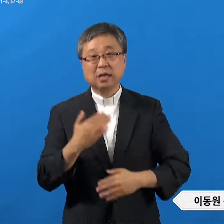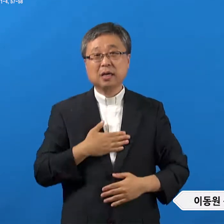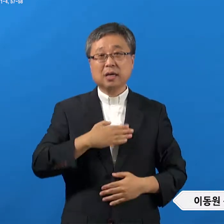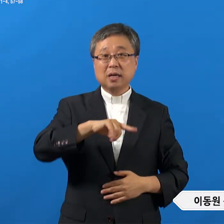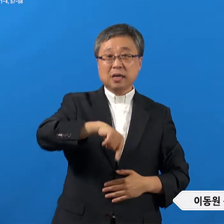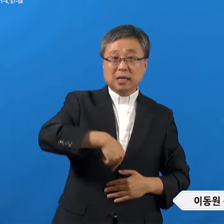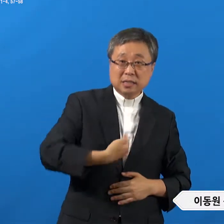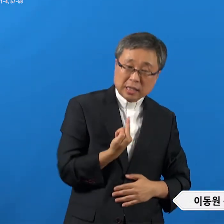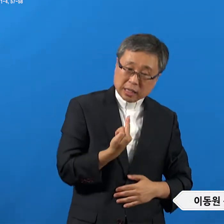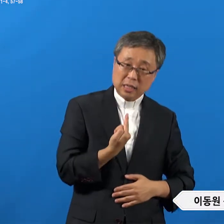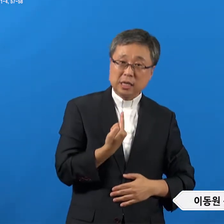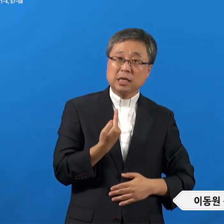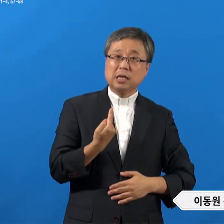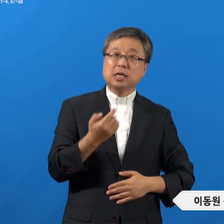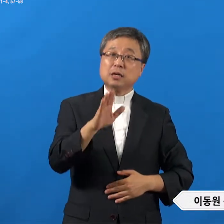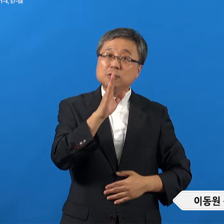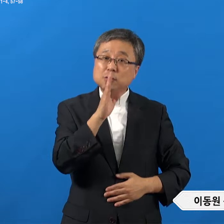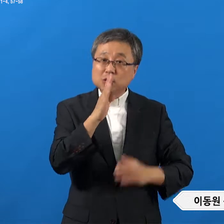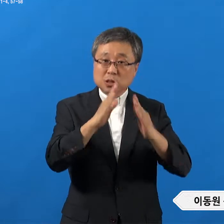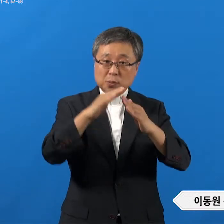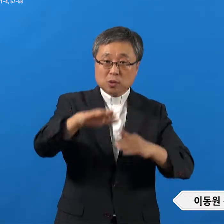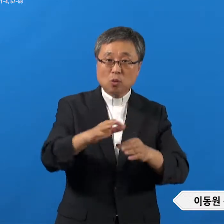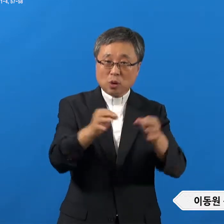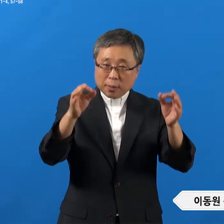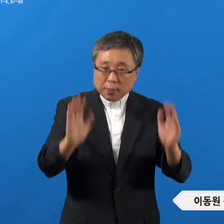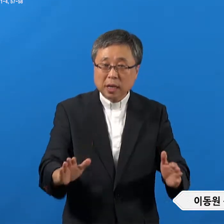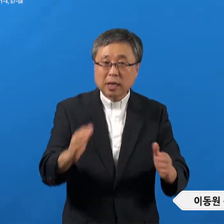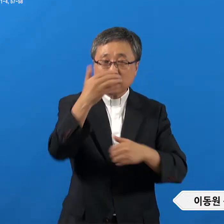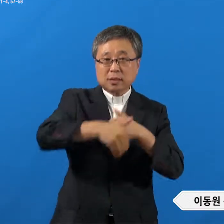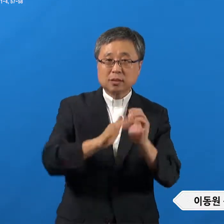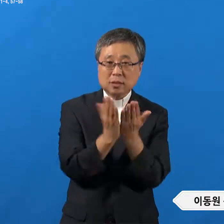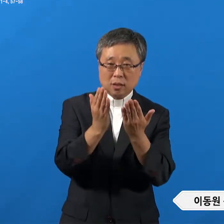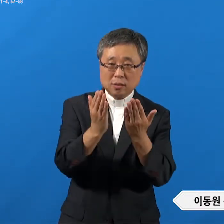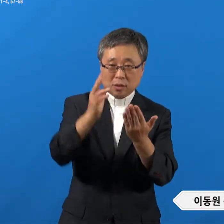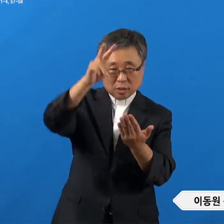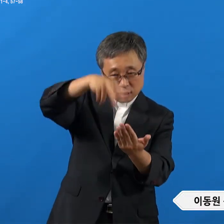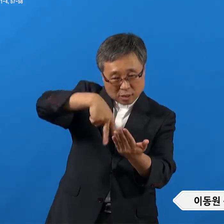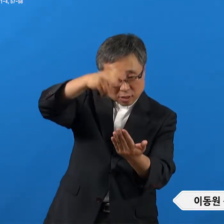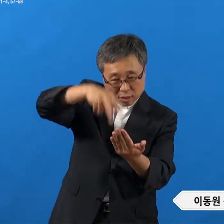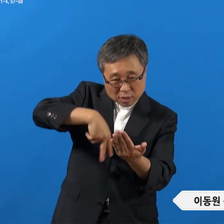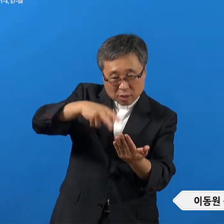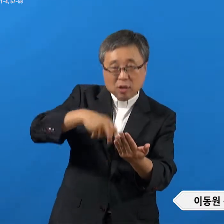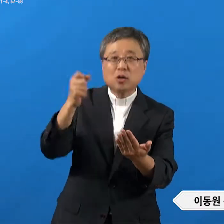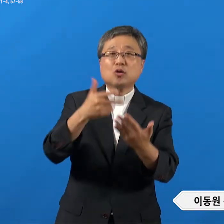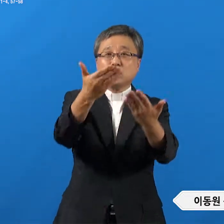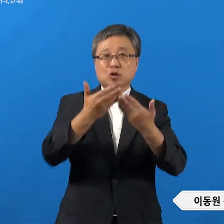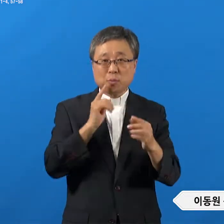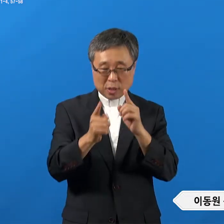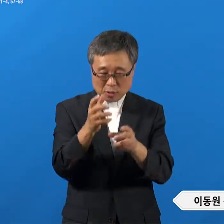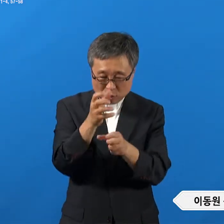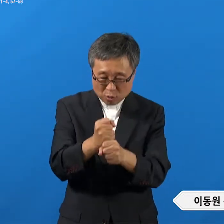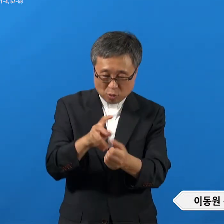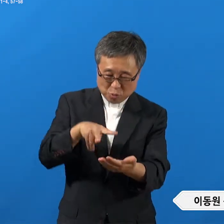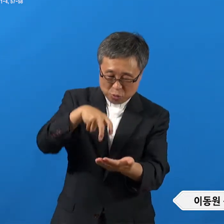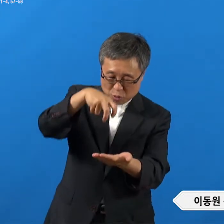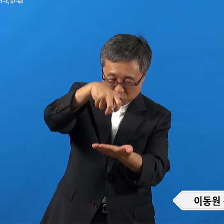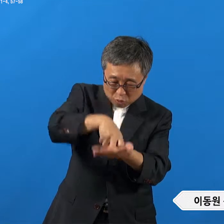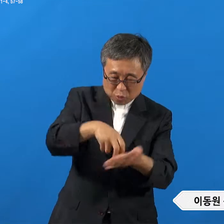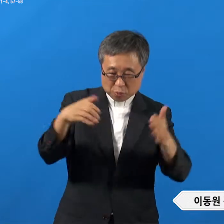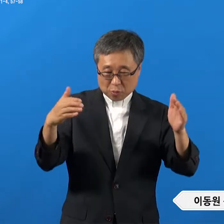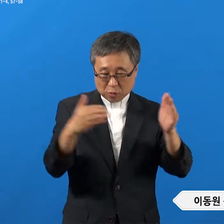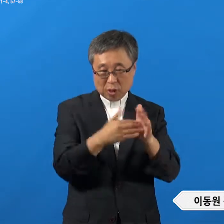자기 리빙룸에서 오래간만에 성경을 펼쳤습니다. 말씀을 읽었습니다. 그리고 주신 말씀을 붙들고 무릎을